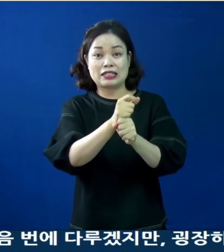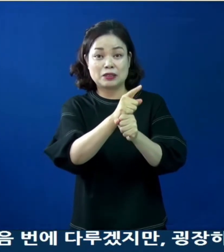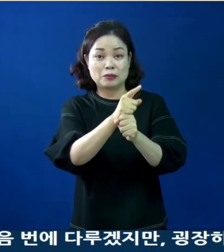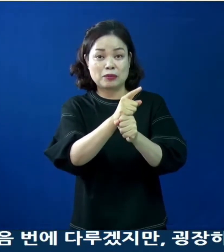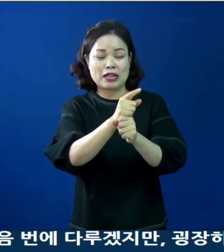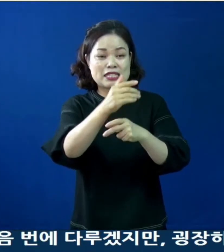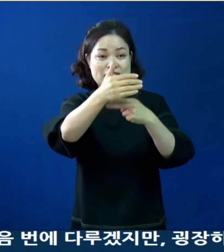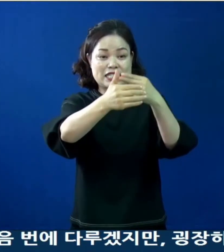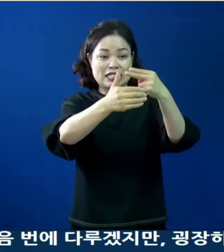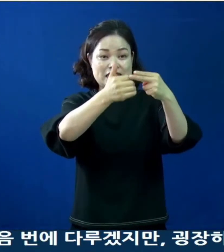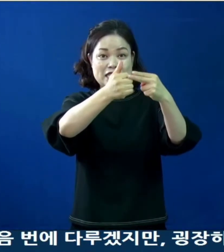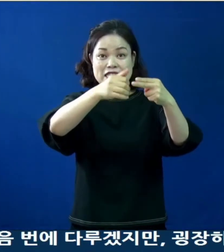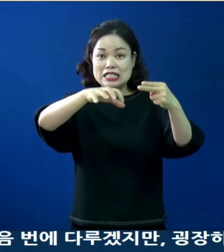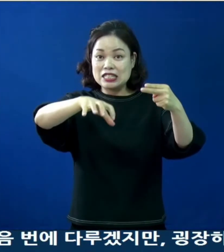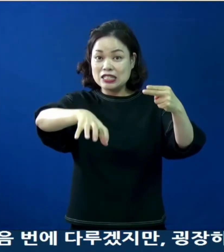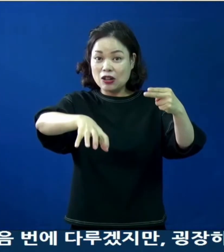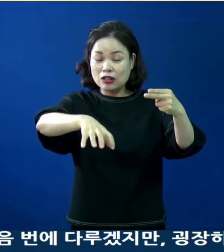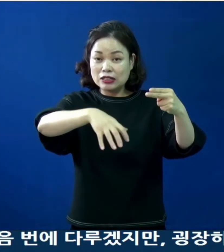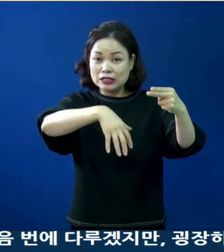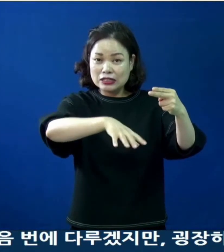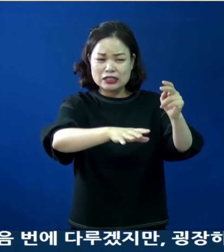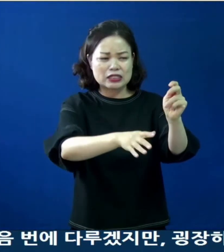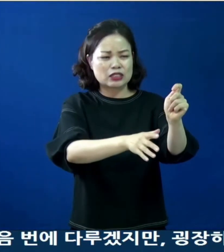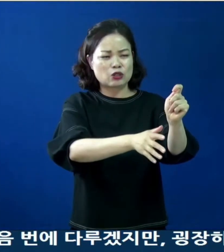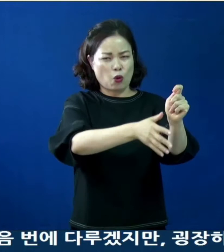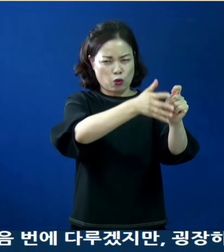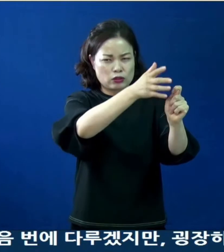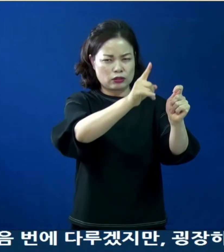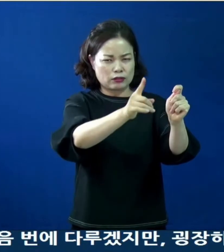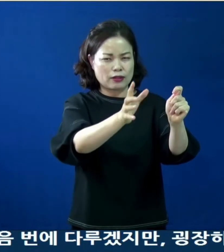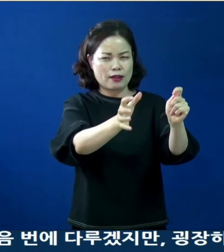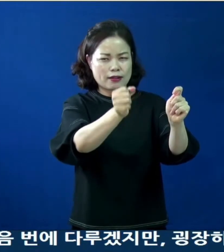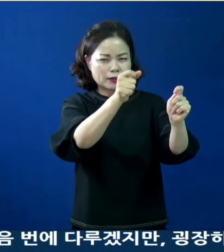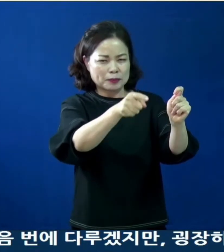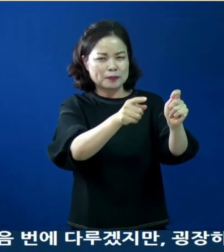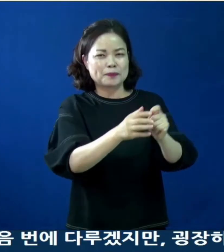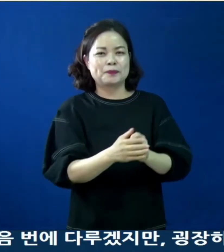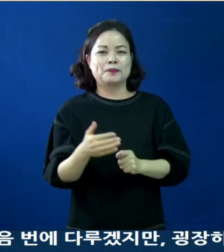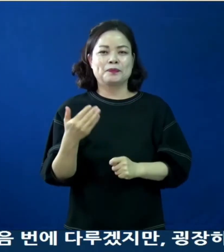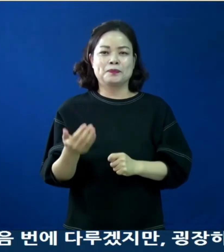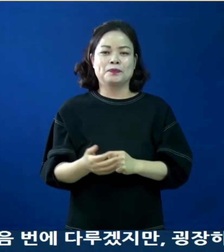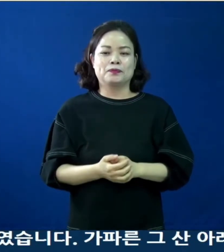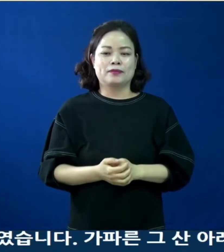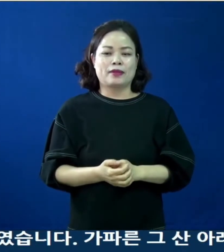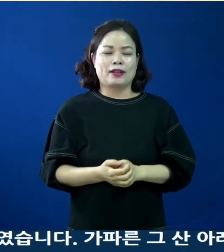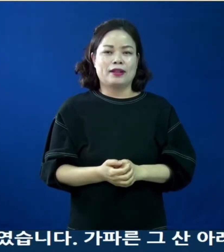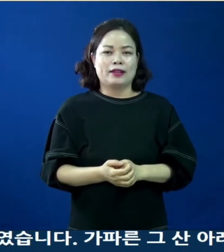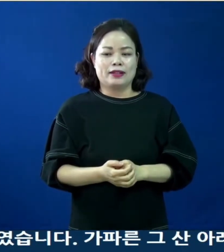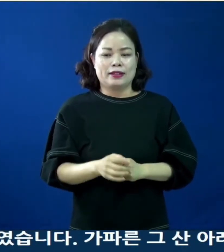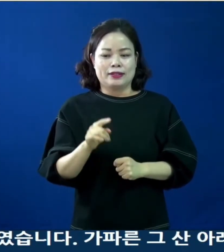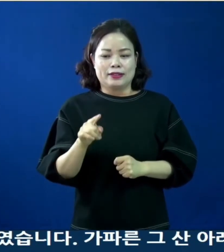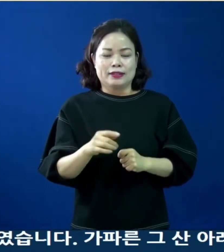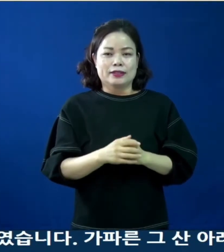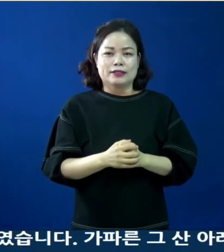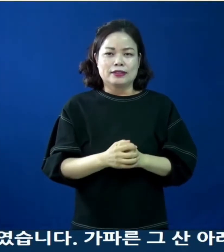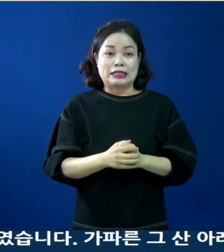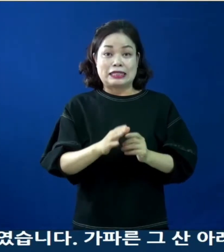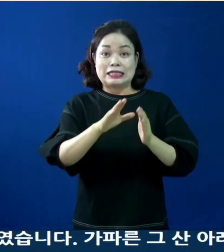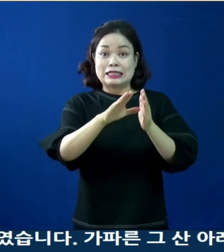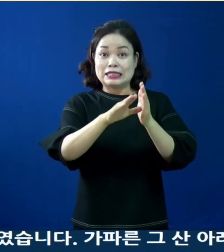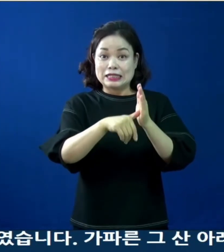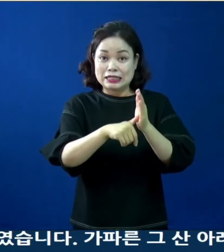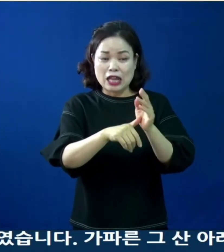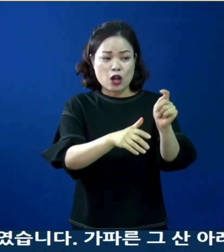있었다. 뭐 고린도 가신 분들은 항상 저기가 핵심입니다. 그 다음 보시면요, 이게 이제 당시에